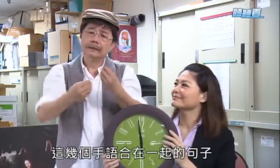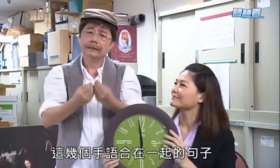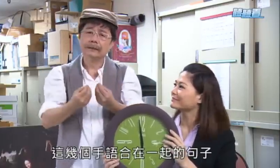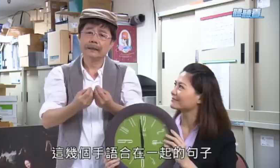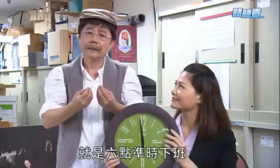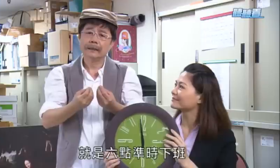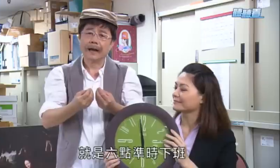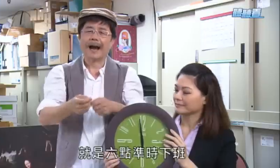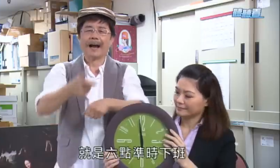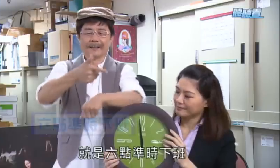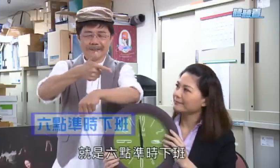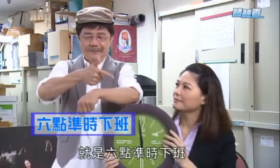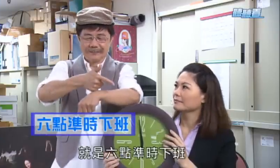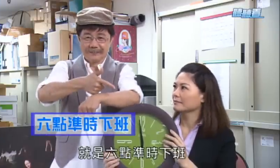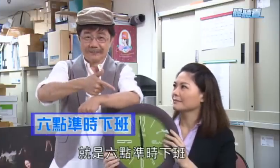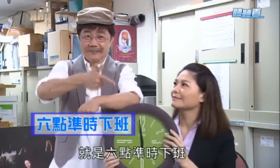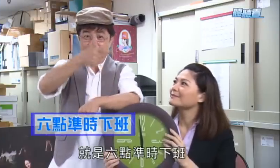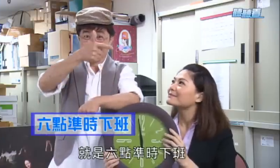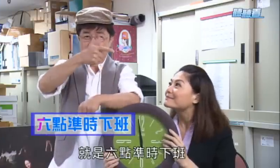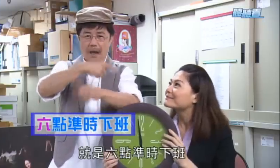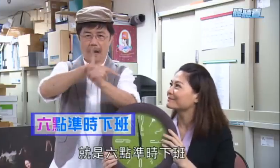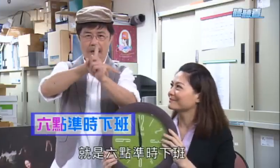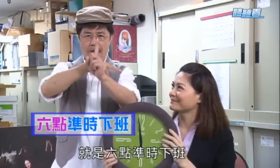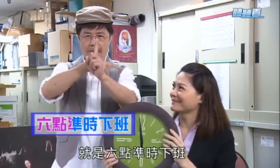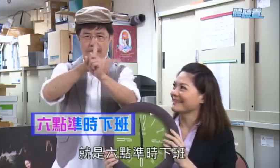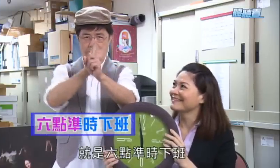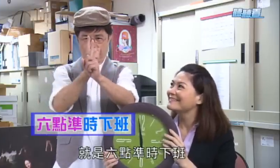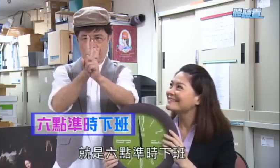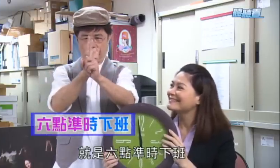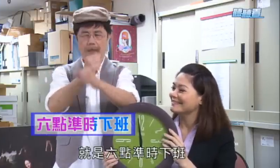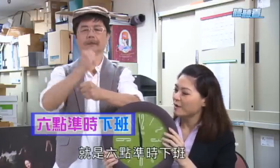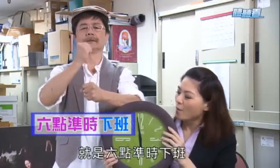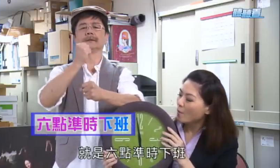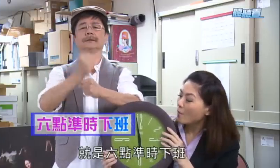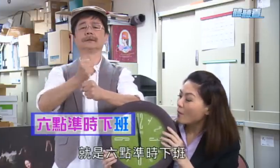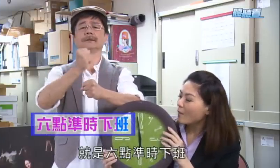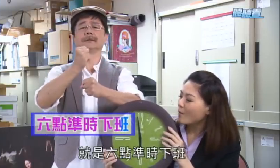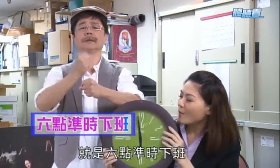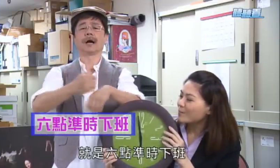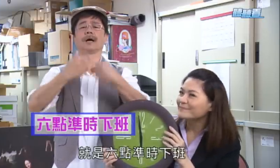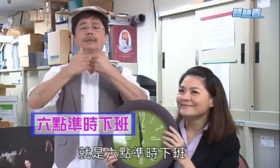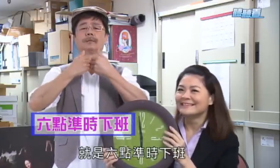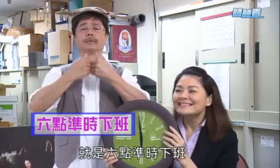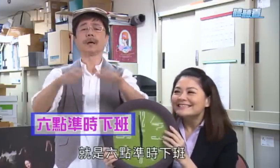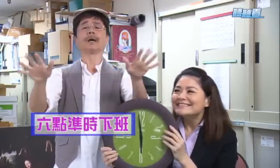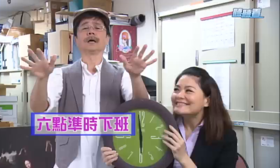句子就是六点准时下班。